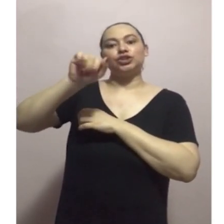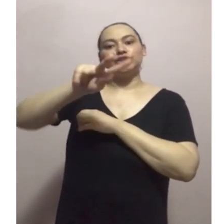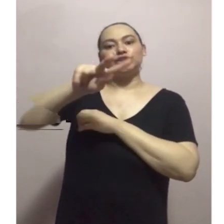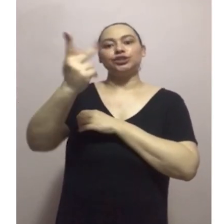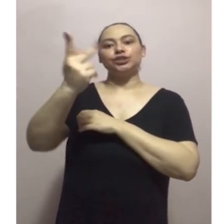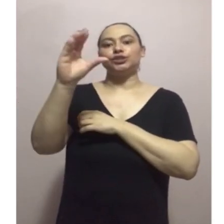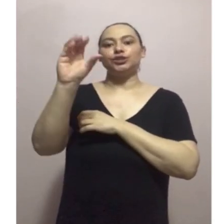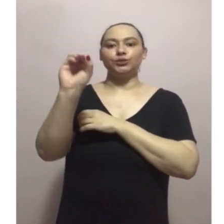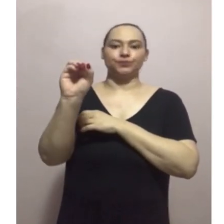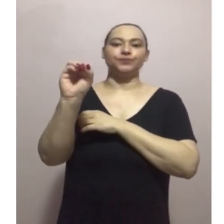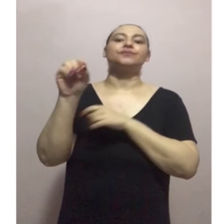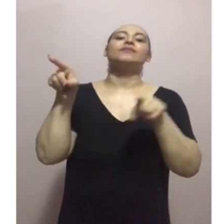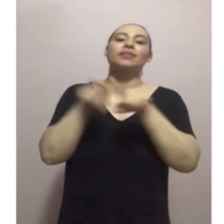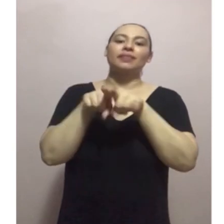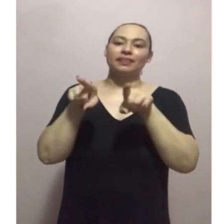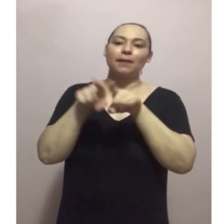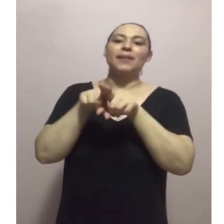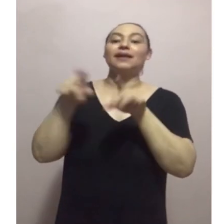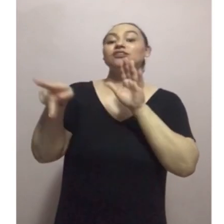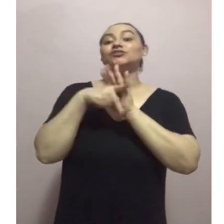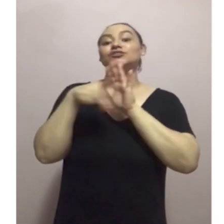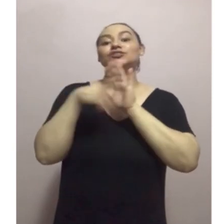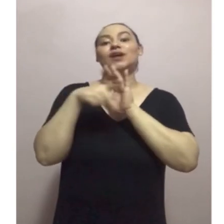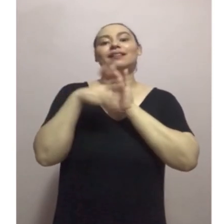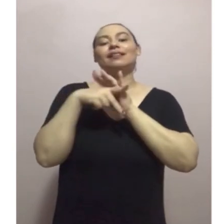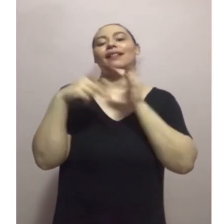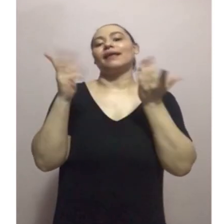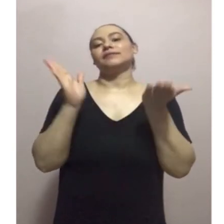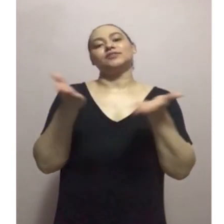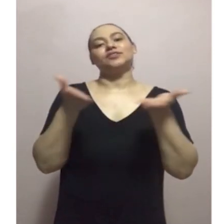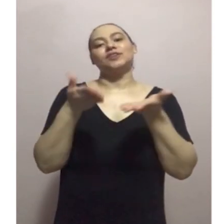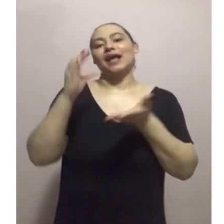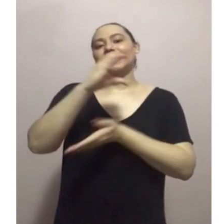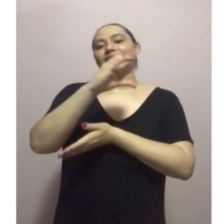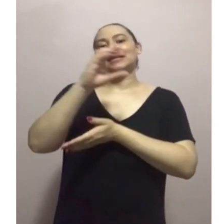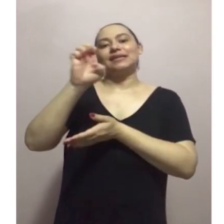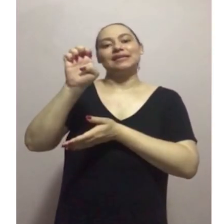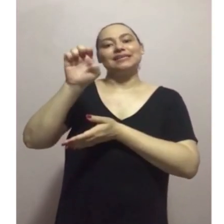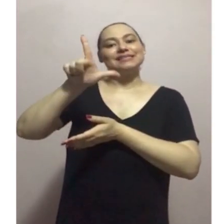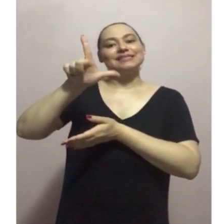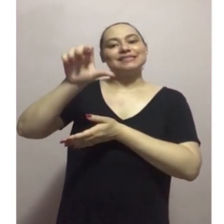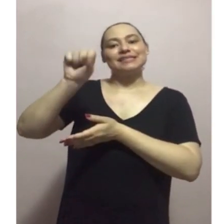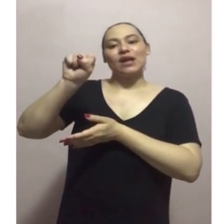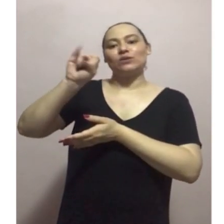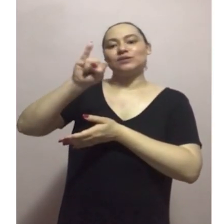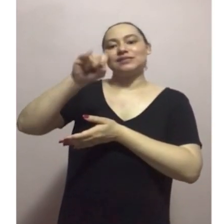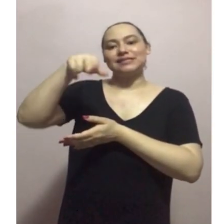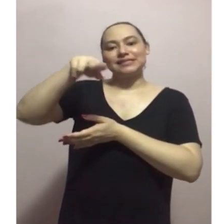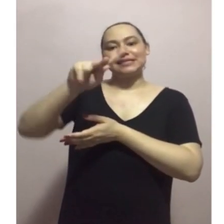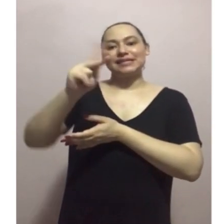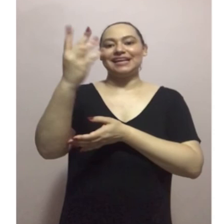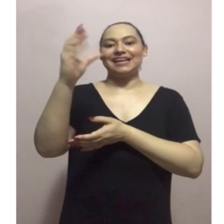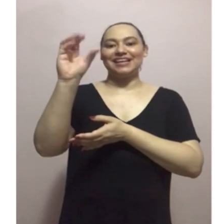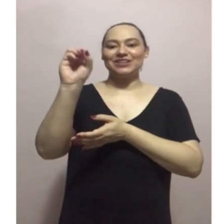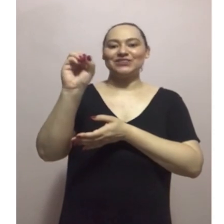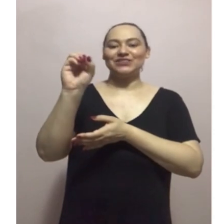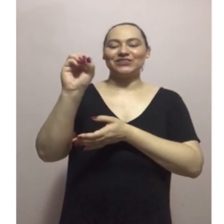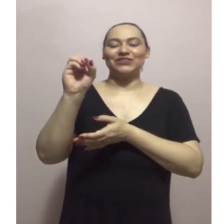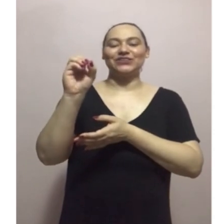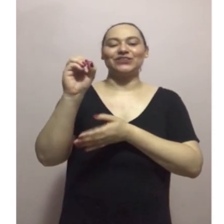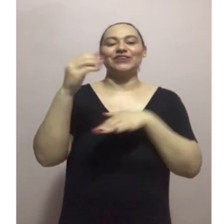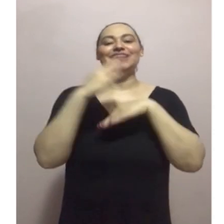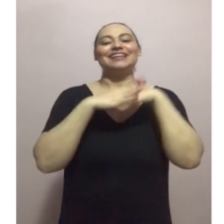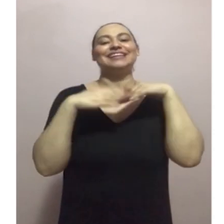dá para ser a mesma para essa tela que já tem uma iluminação própria. Então, Celcinho, vai passar demais. É